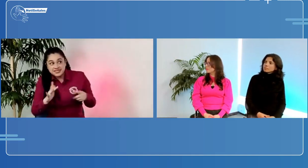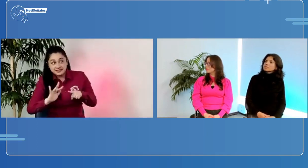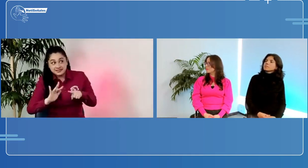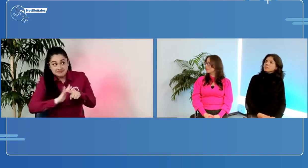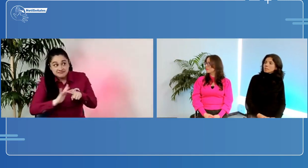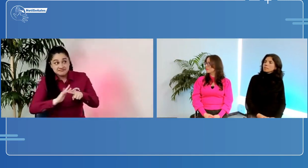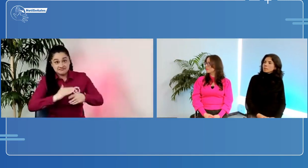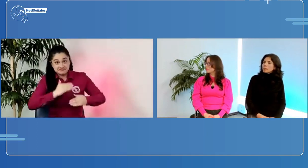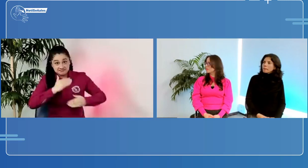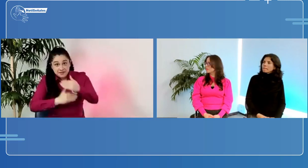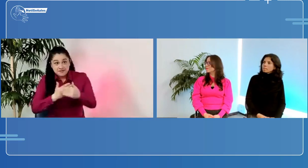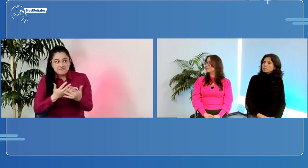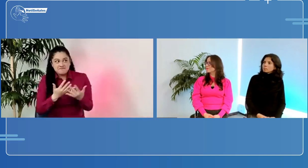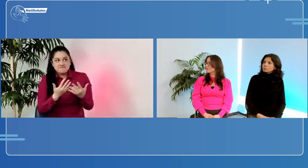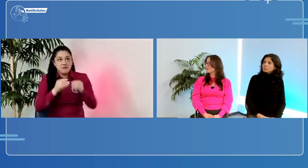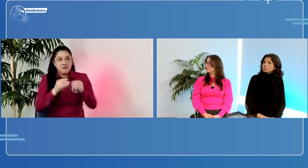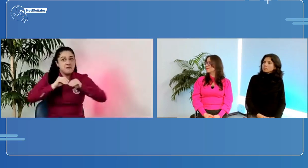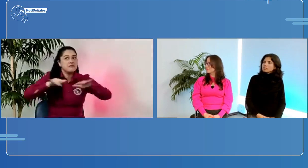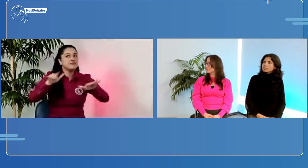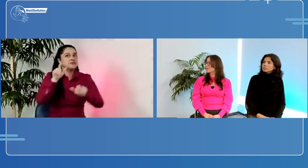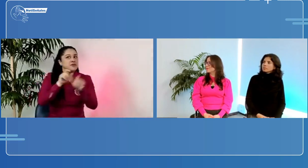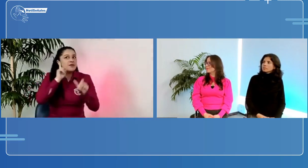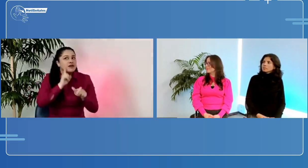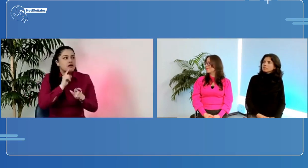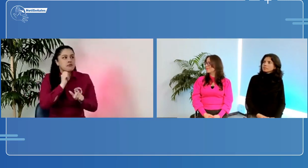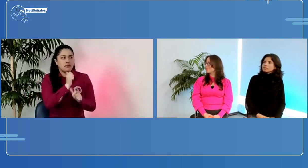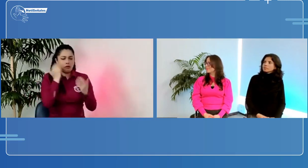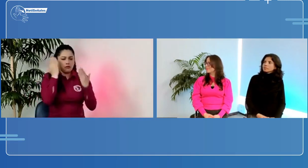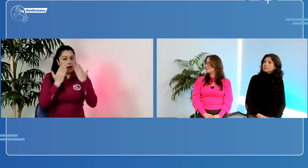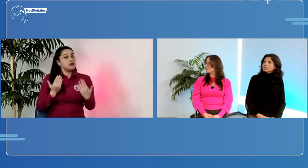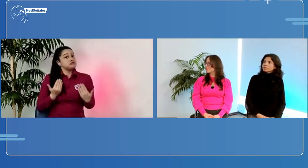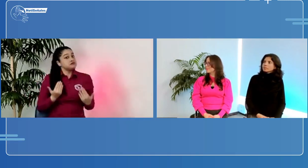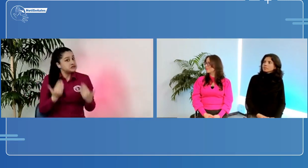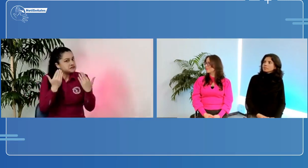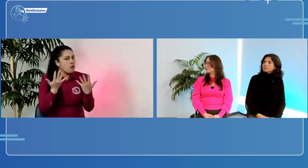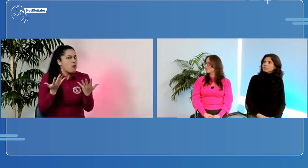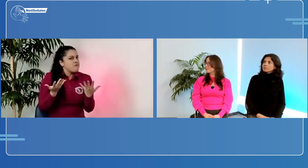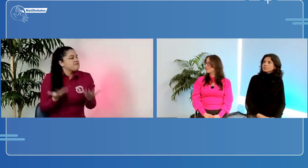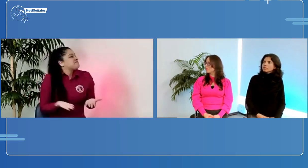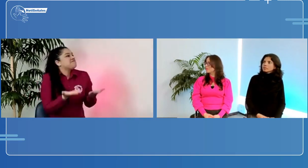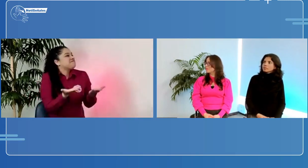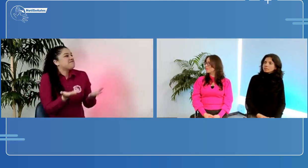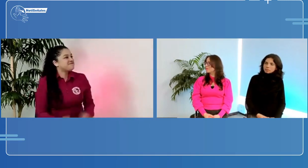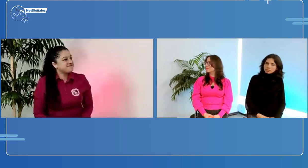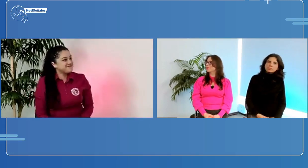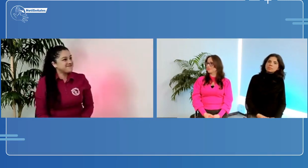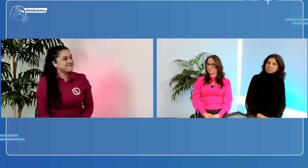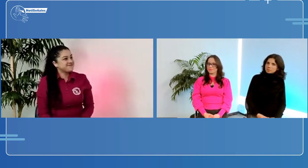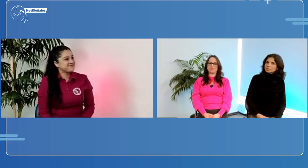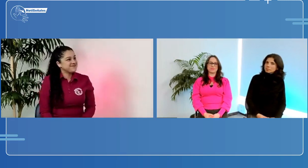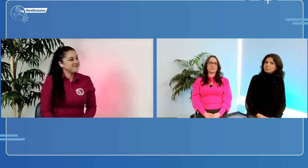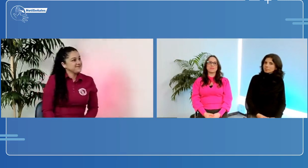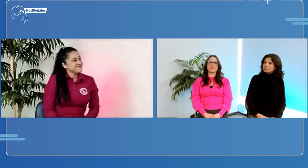¿qué pasó después de esto? ¿Cómo va este proceso? ¿Se ha publicado? ¿Saben qué ha pasado? ¿Si se ha visto o no?